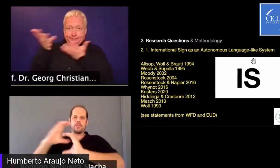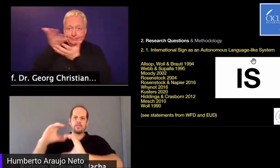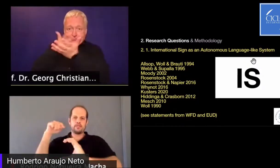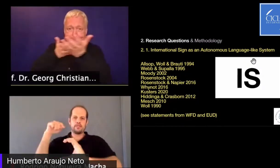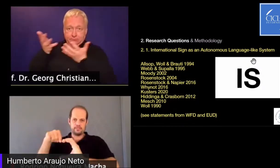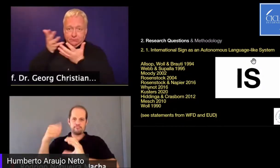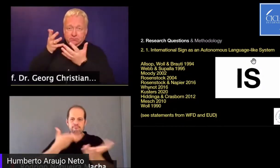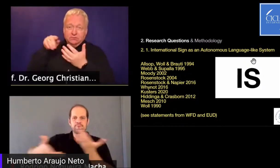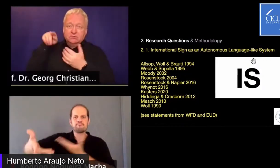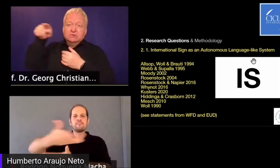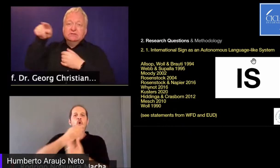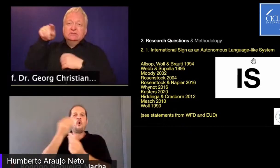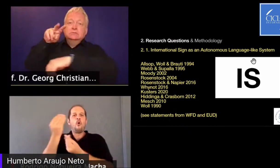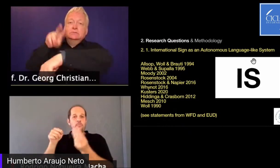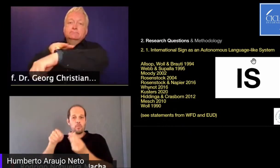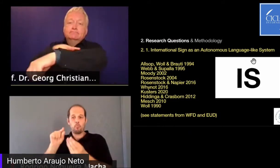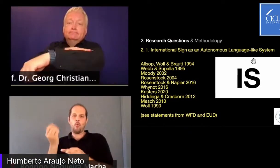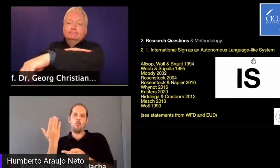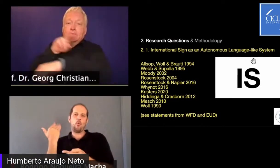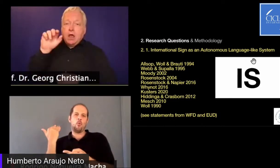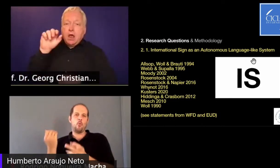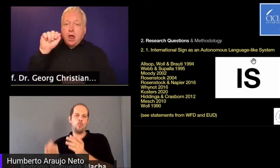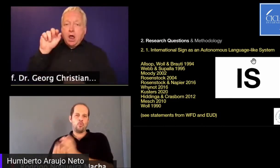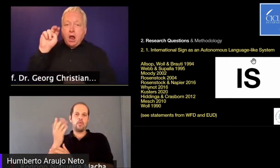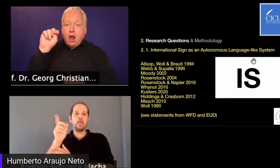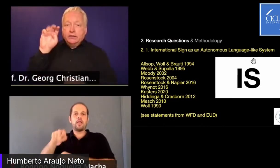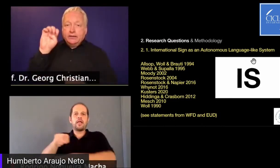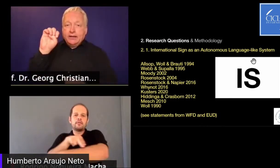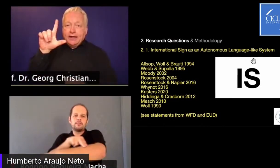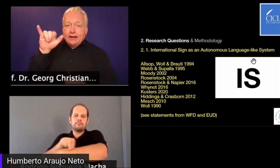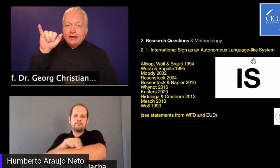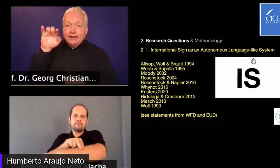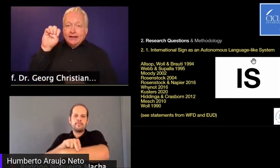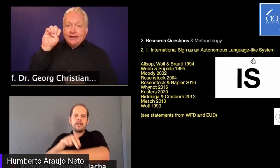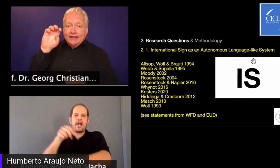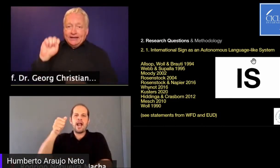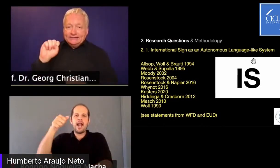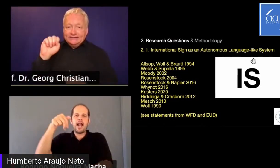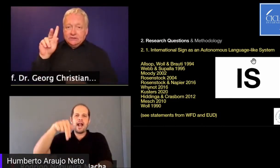E basicamente por uma necessidade comunicacional.